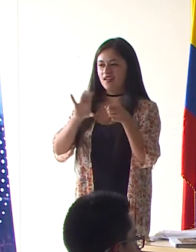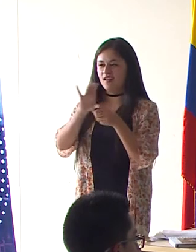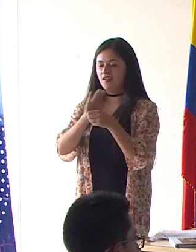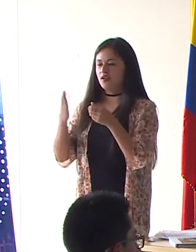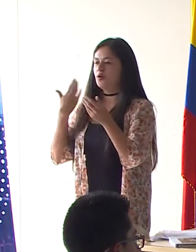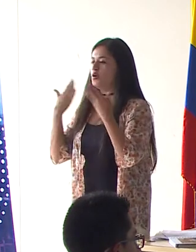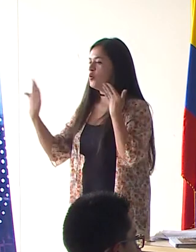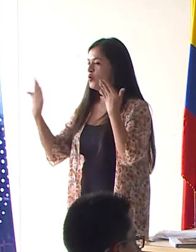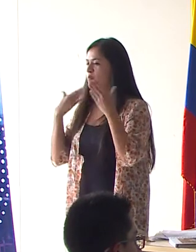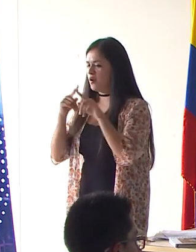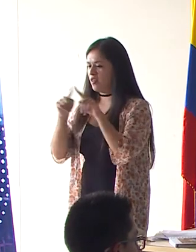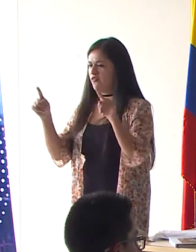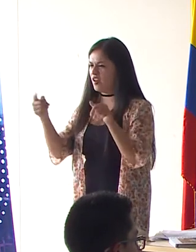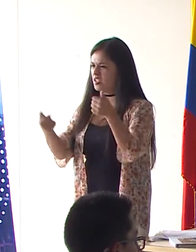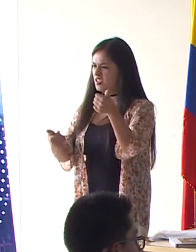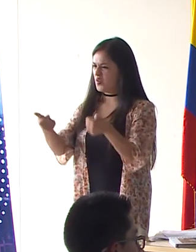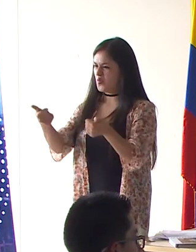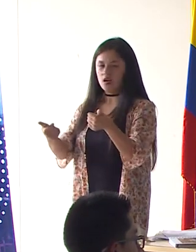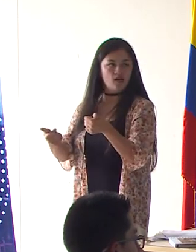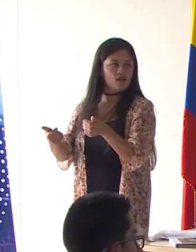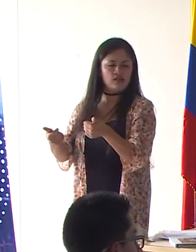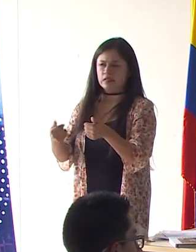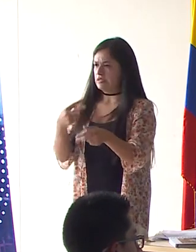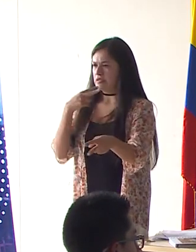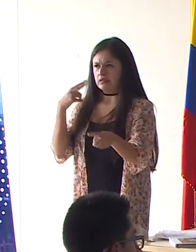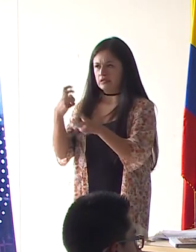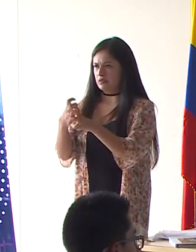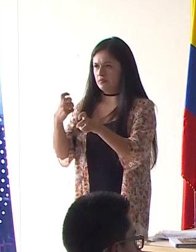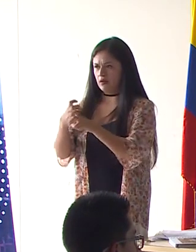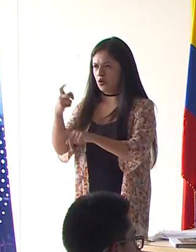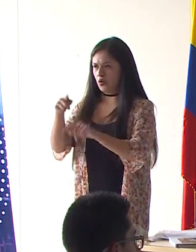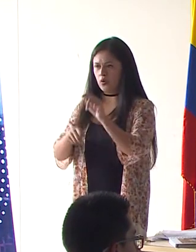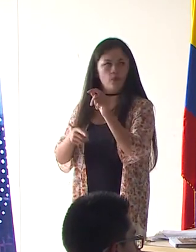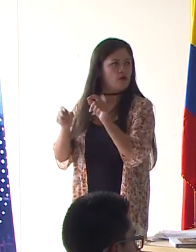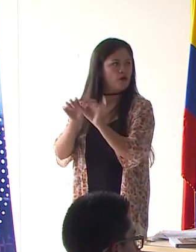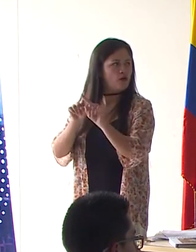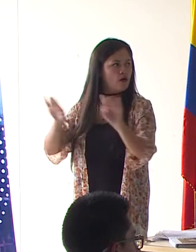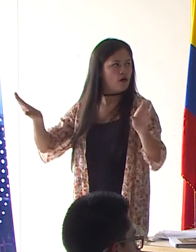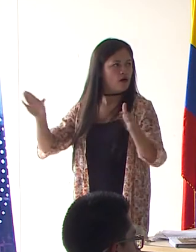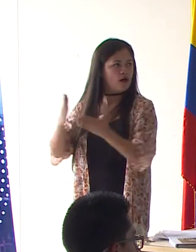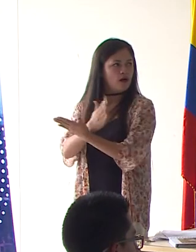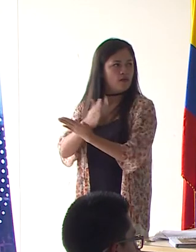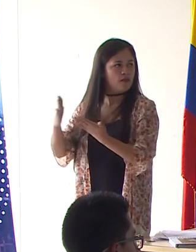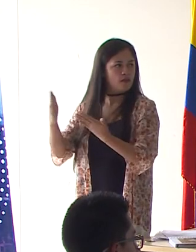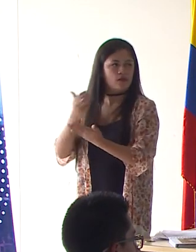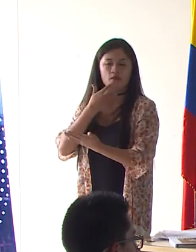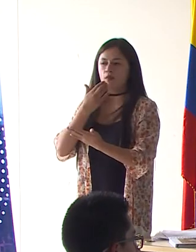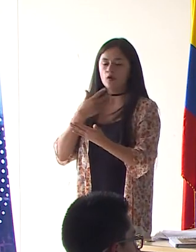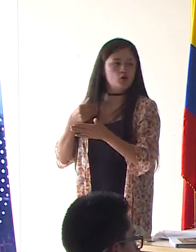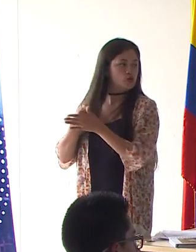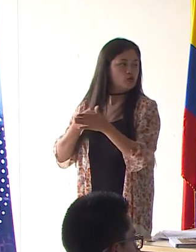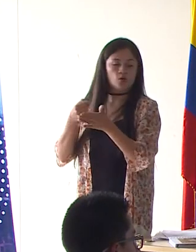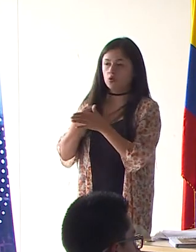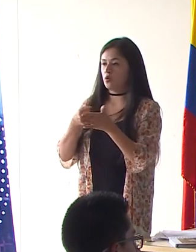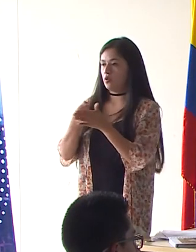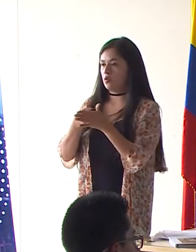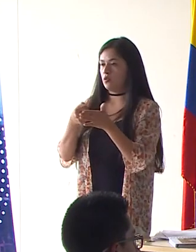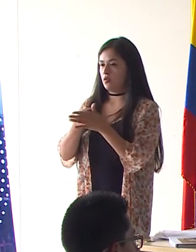es cada vez más difícil de definir no cuando uno hace los ejercicios y trata de limitar